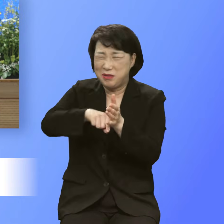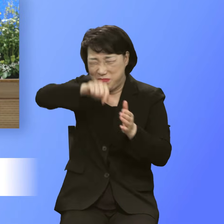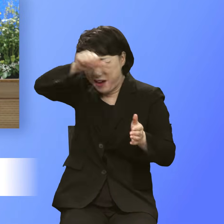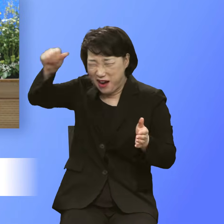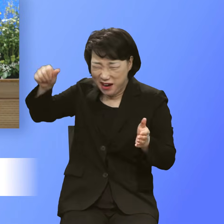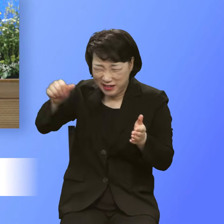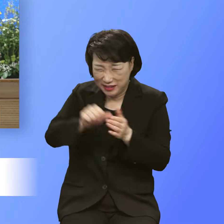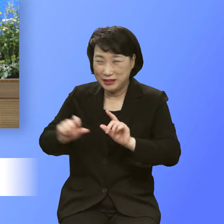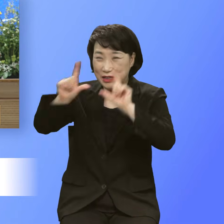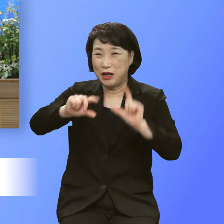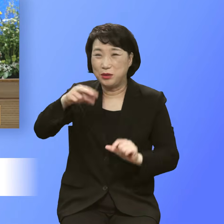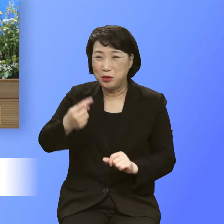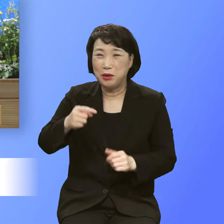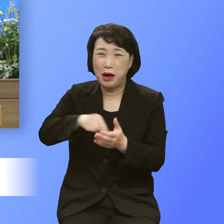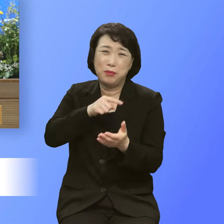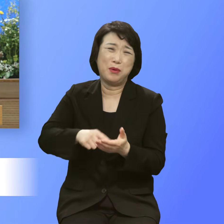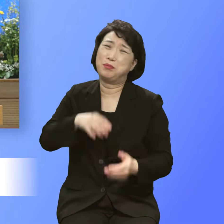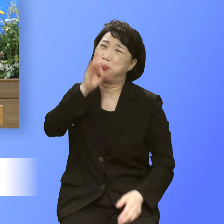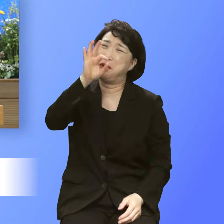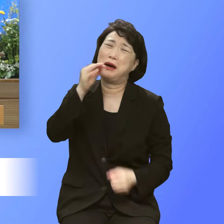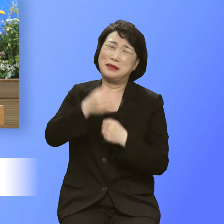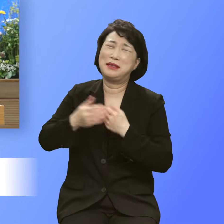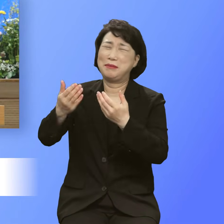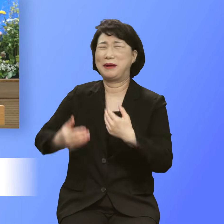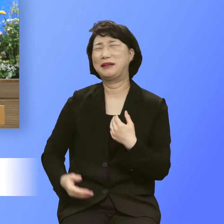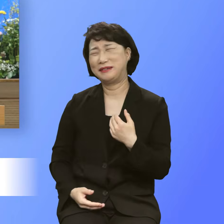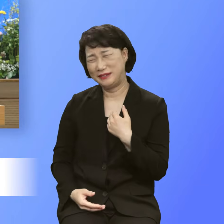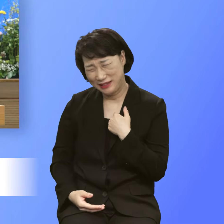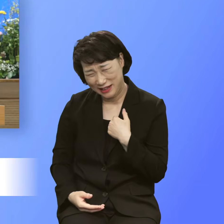평생 살아도 갚을 길 없는 은혜지.